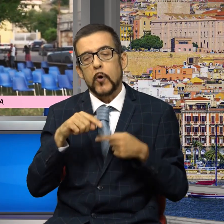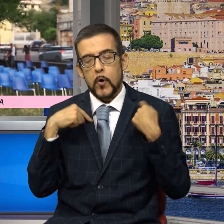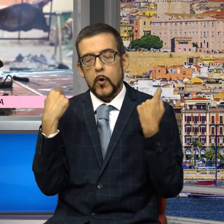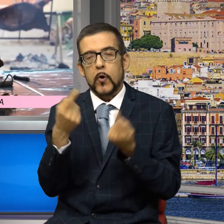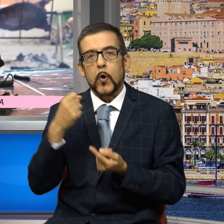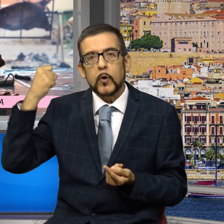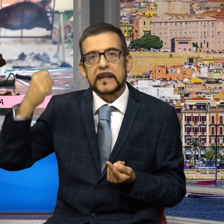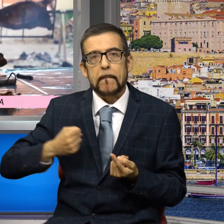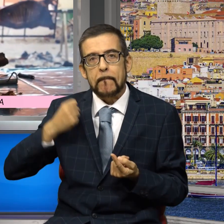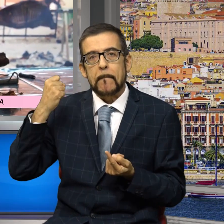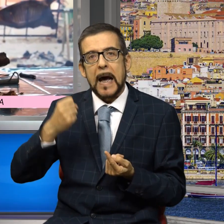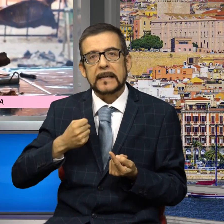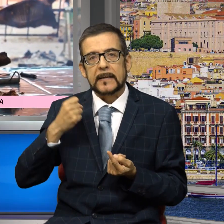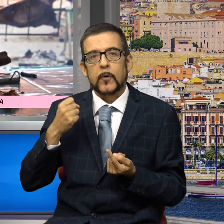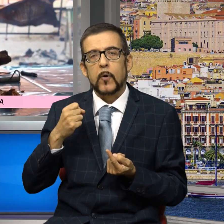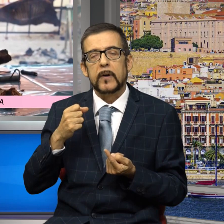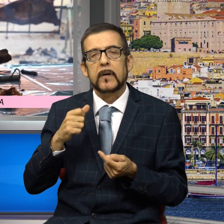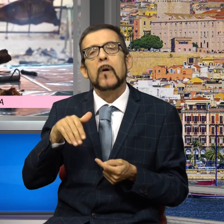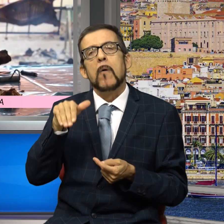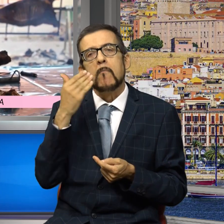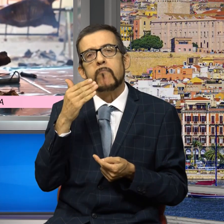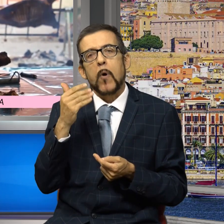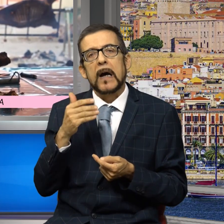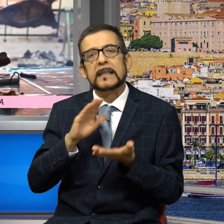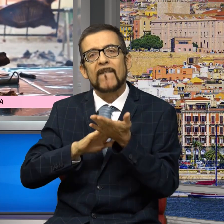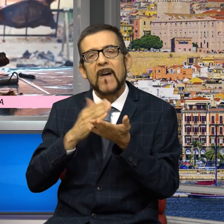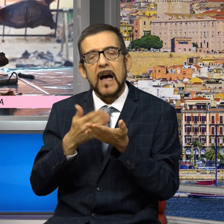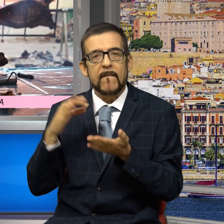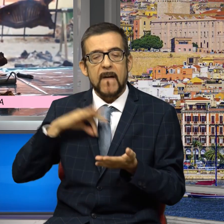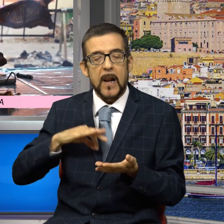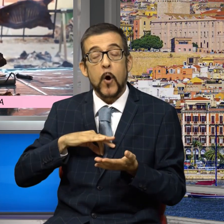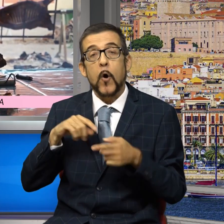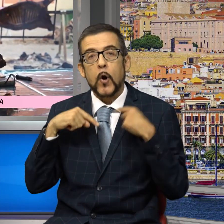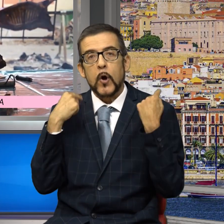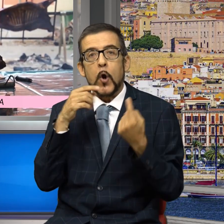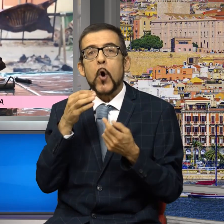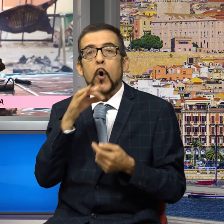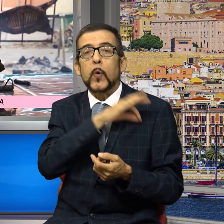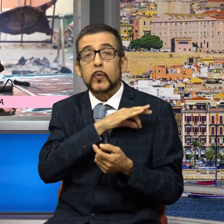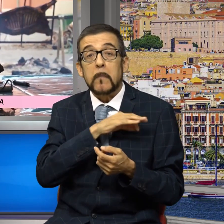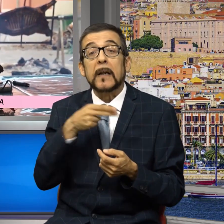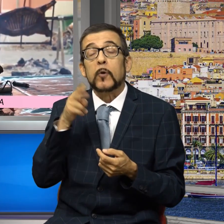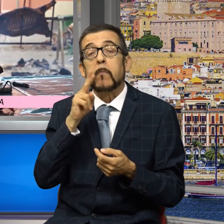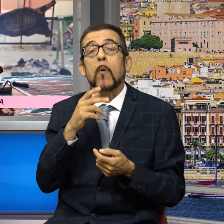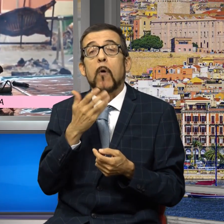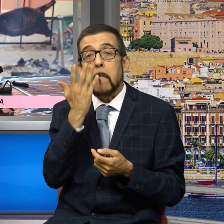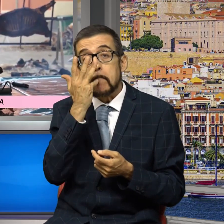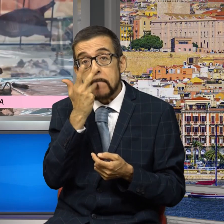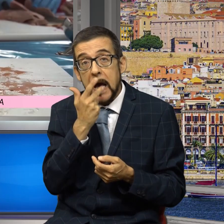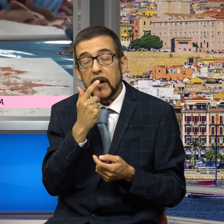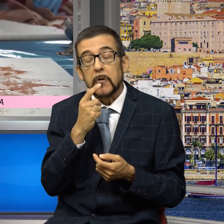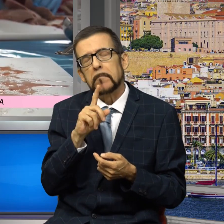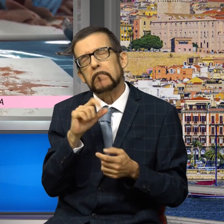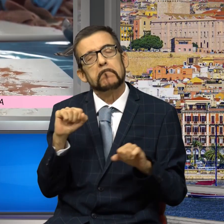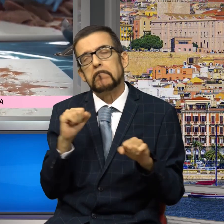del nostro territorio, possono essere un valore aggiunto che il consumatore potrebbe apprezzare. Ovviamente non possiamo nascondere